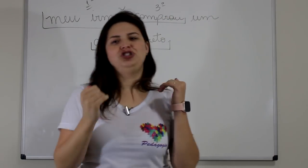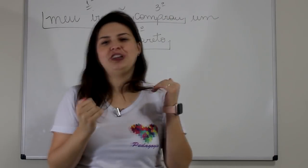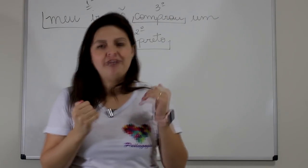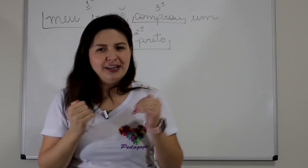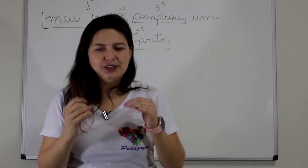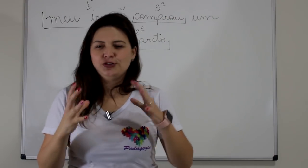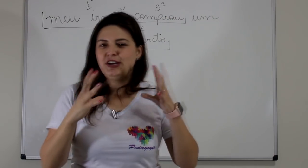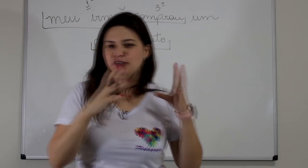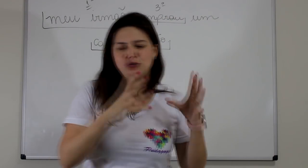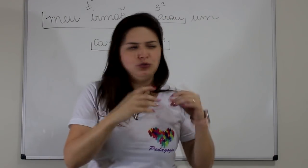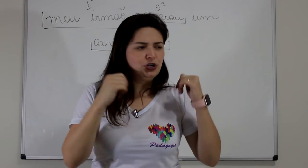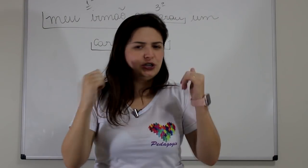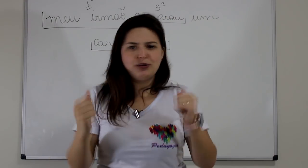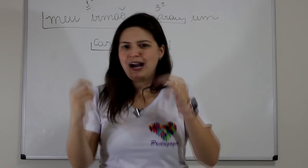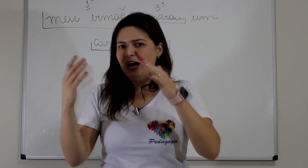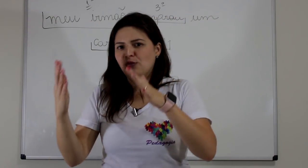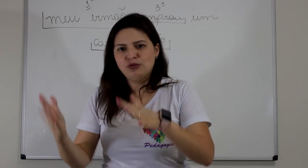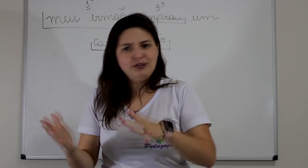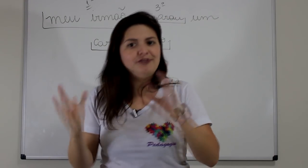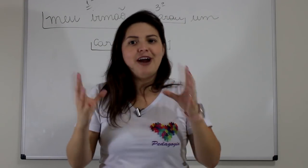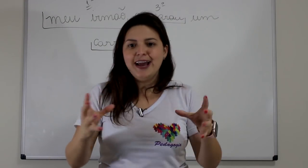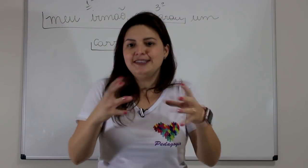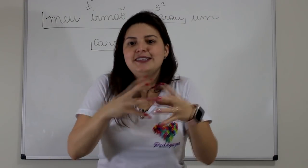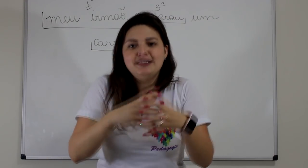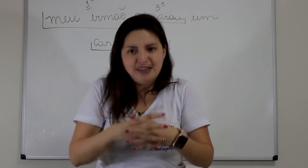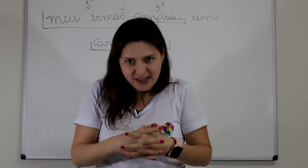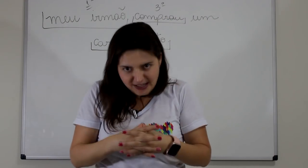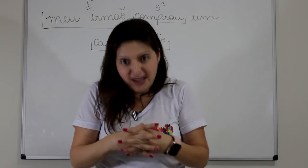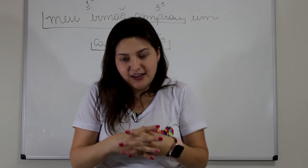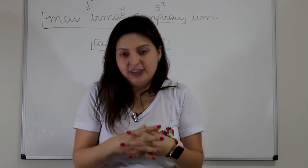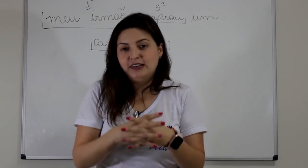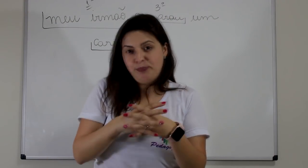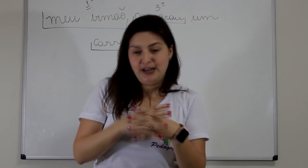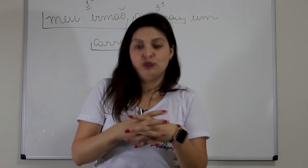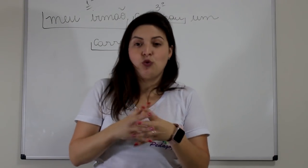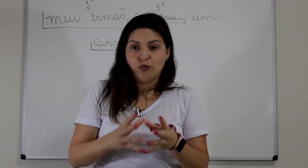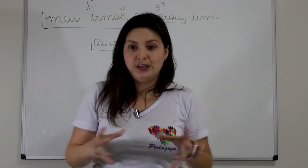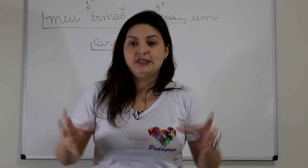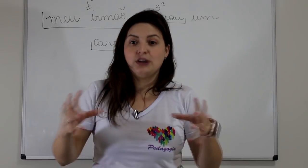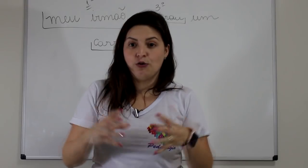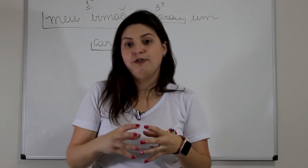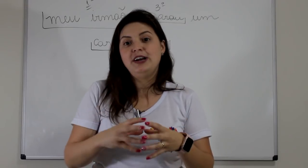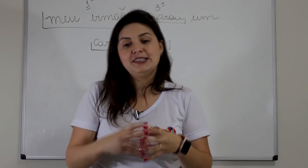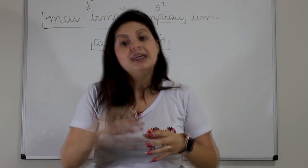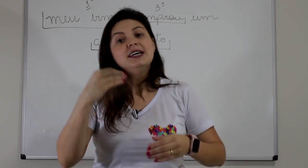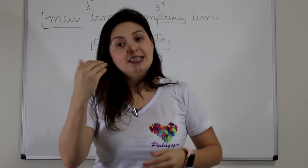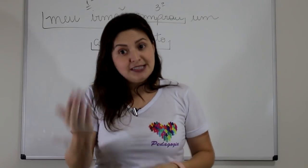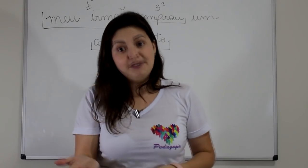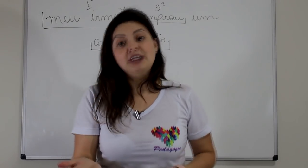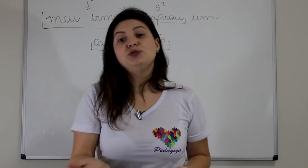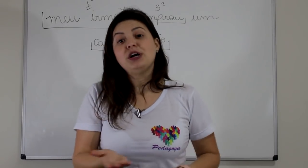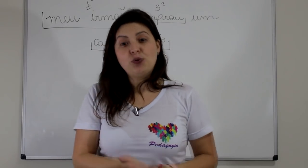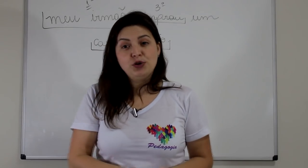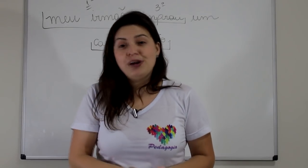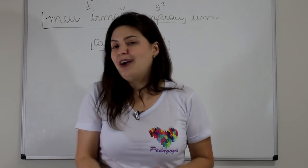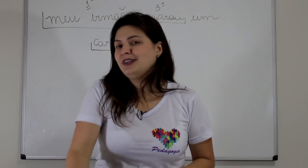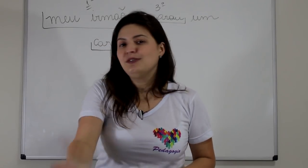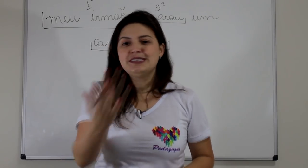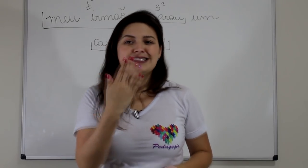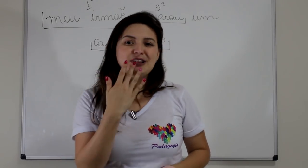está falando da estrutura do carro, vai se entender, dependendo do contexto da conversa, que está falando da cor do carro. Então, às vezes, você não